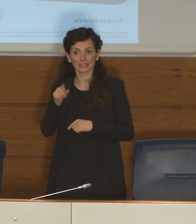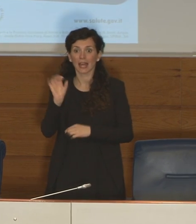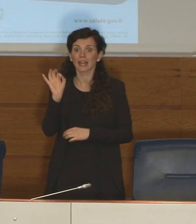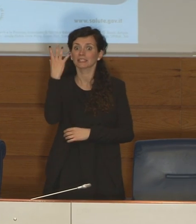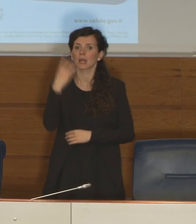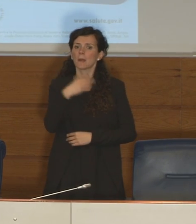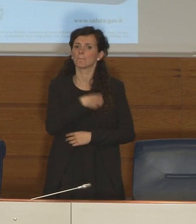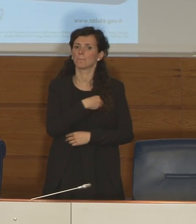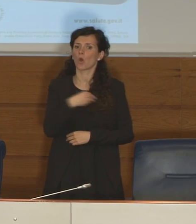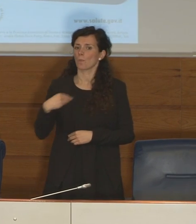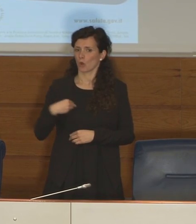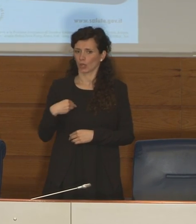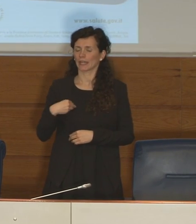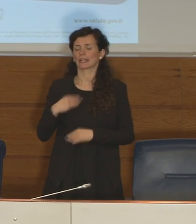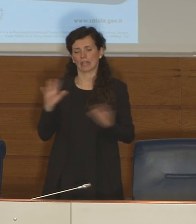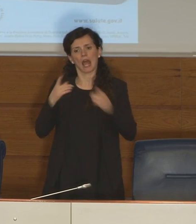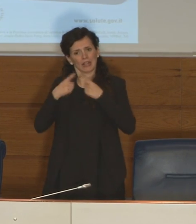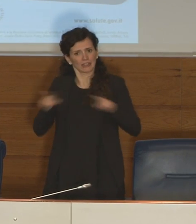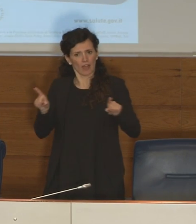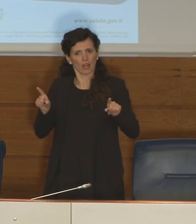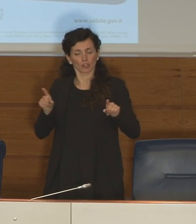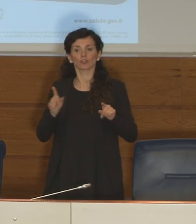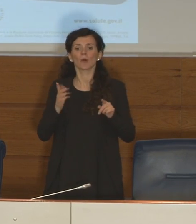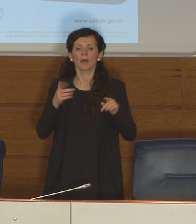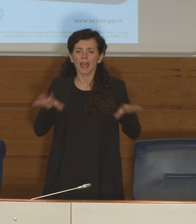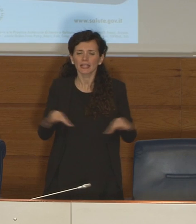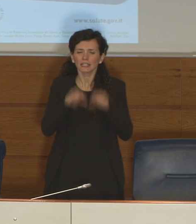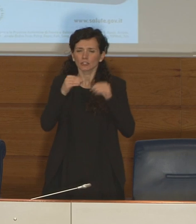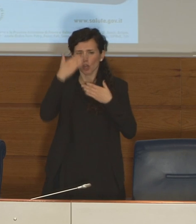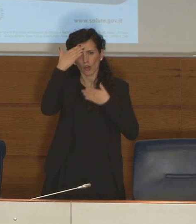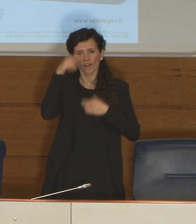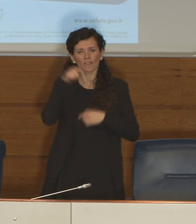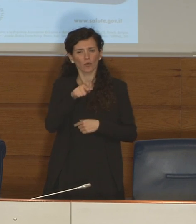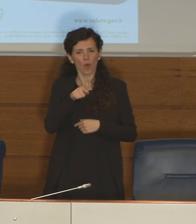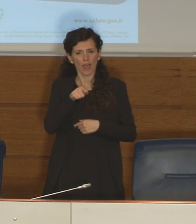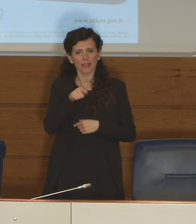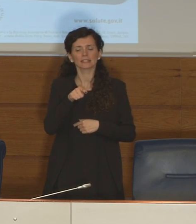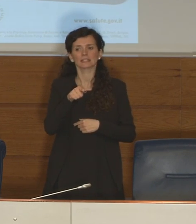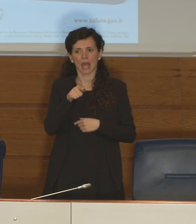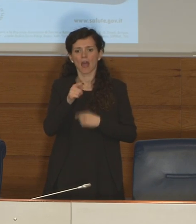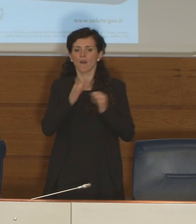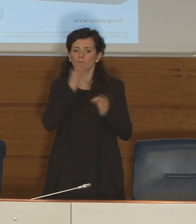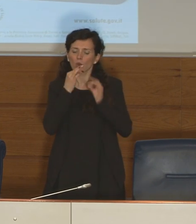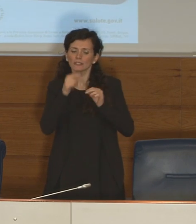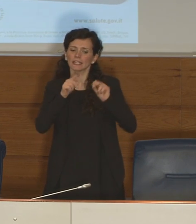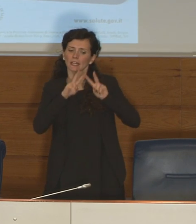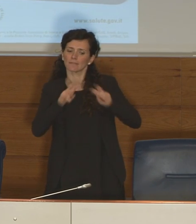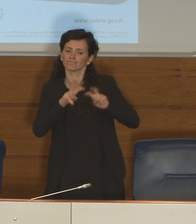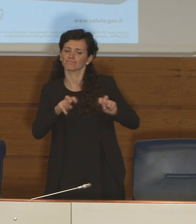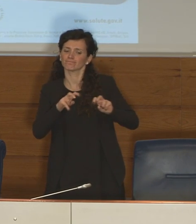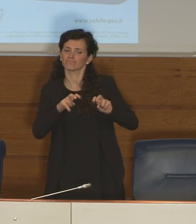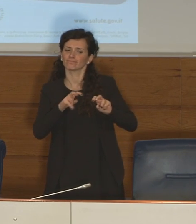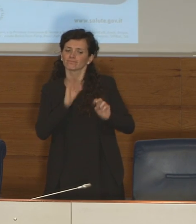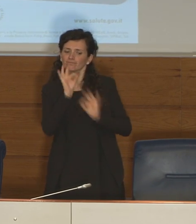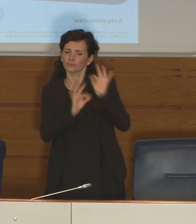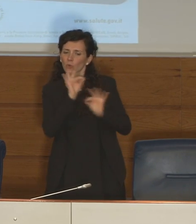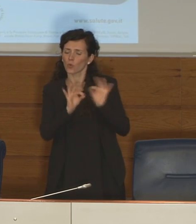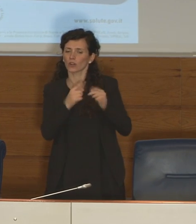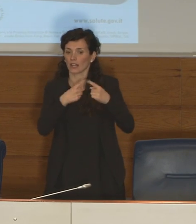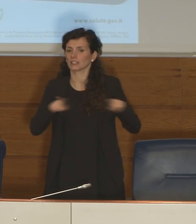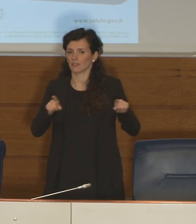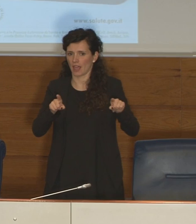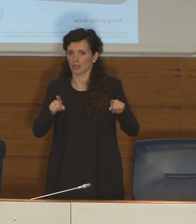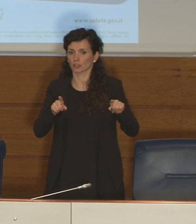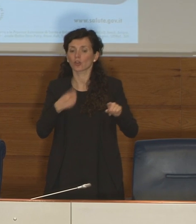diversificata ma nella fase iniziale necessita di una magno si differenzia le il tampone in questo caso quindi